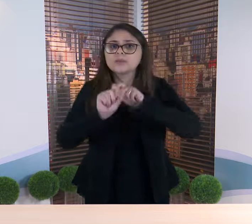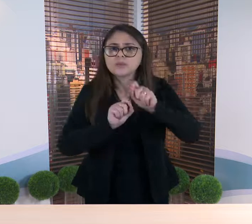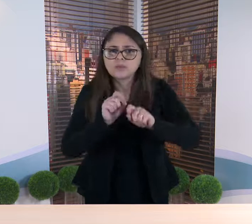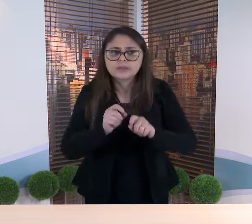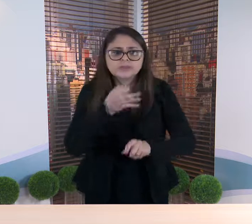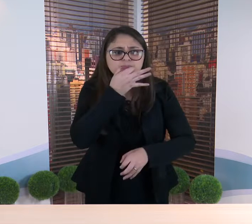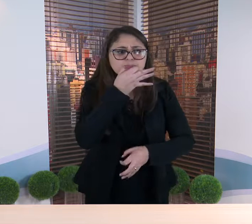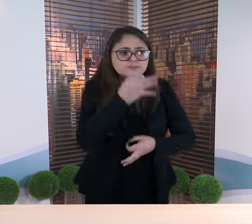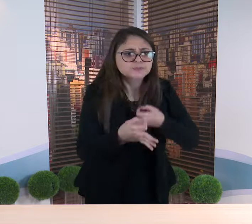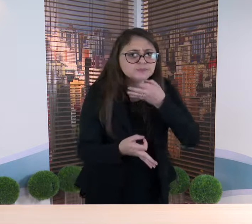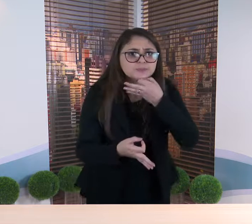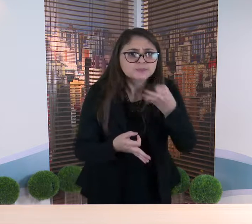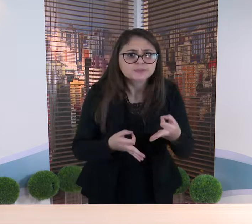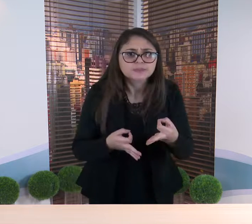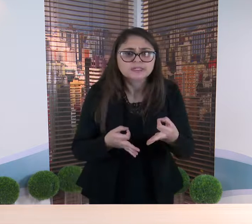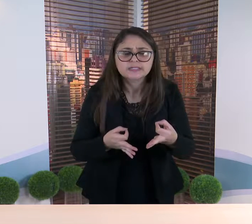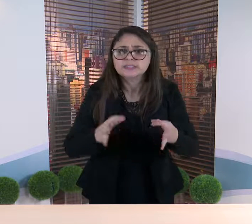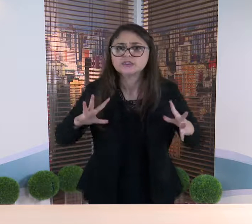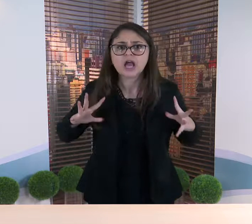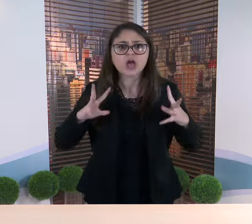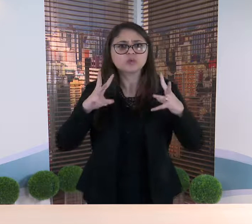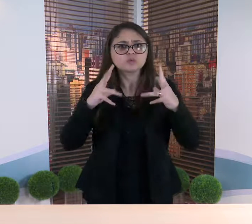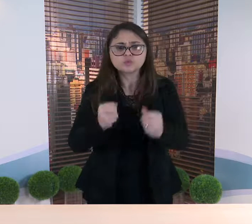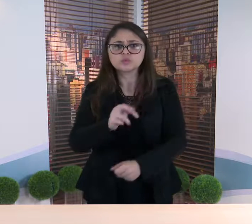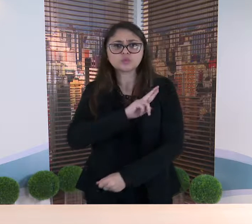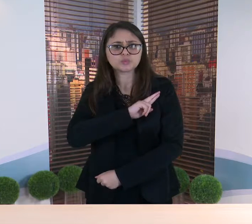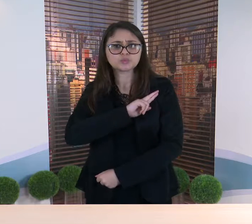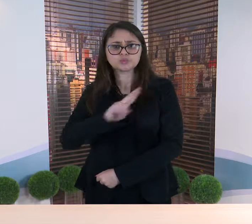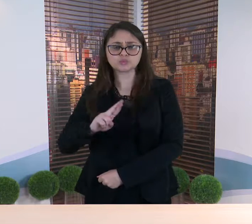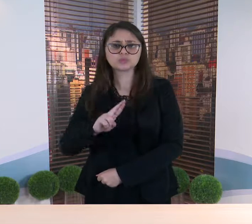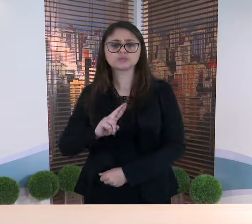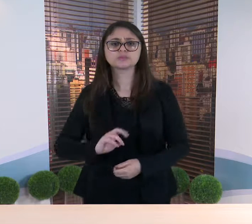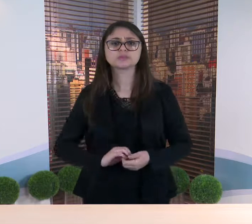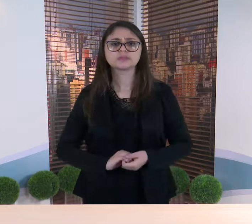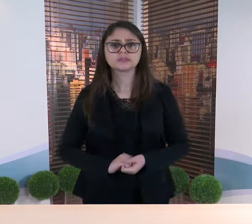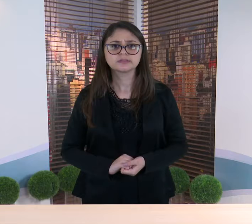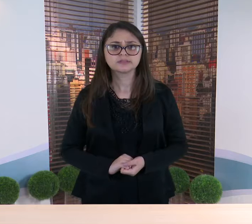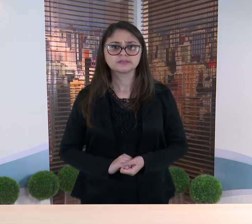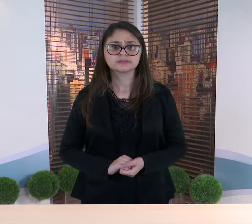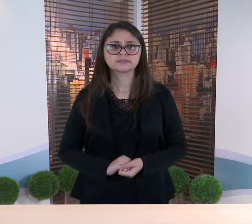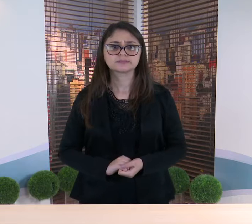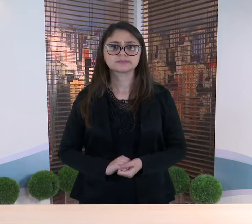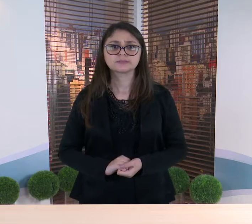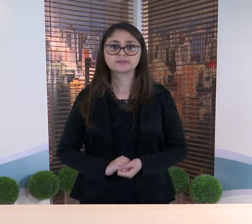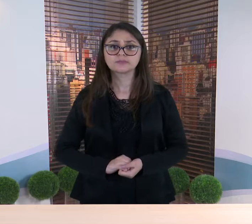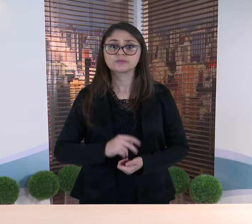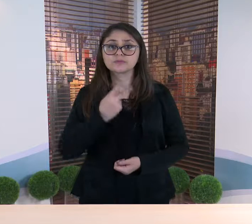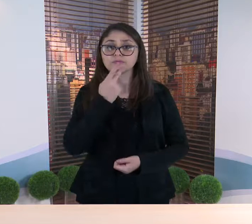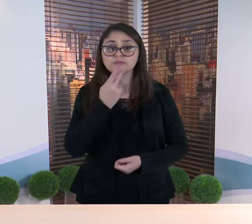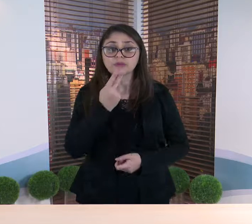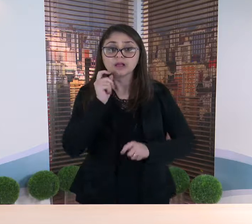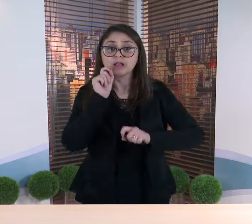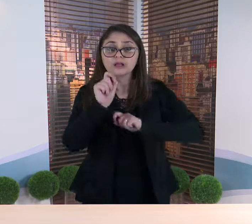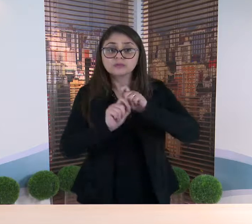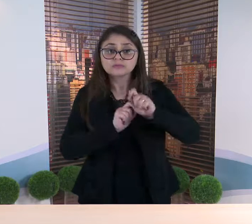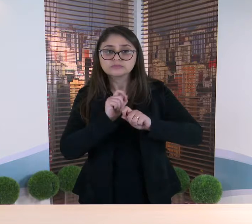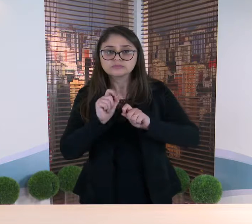crítica válida a toda religião egocêntrica. Trata-se, de fato, de uma pergunta, no